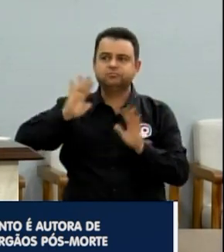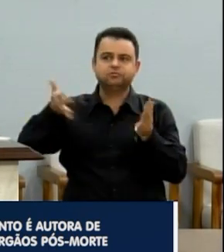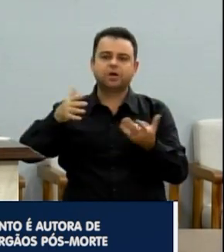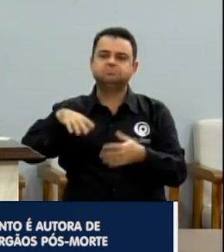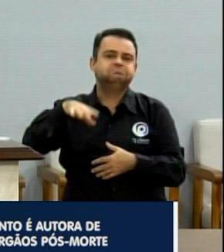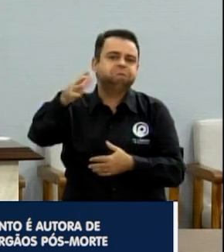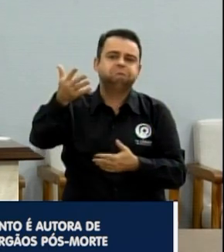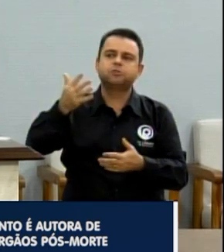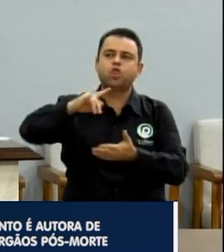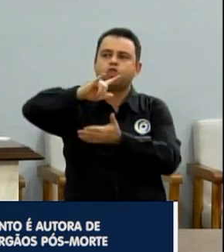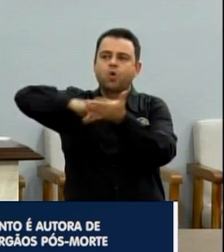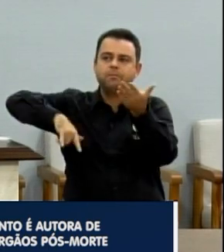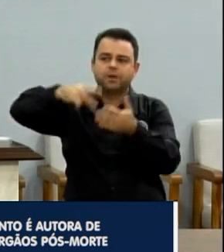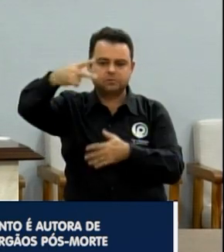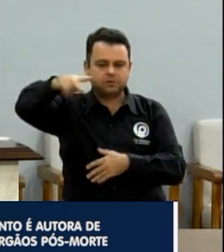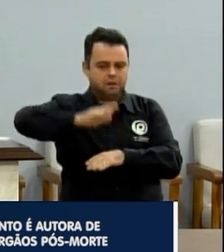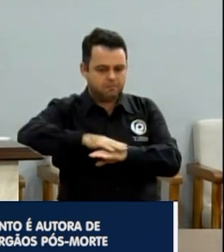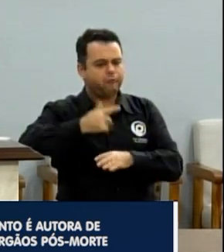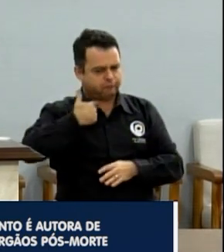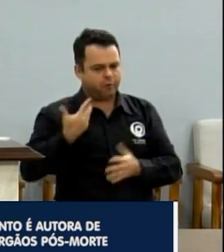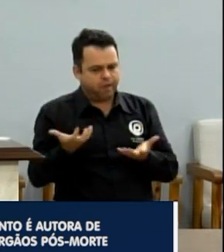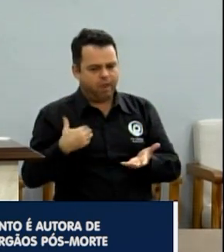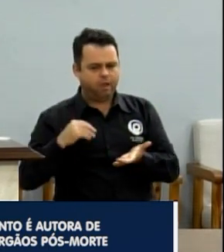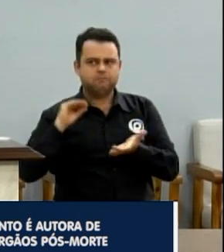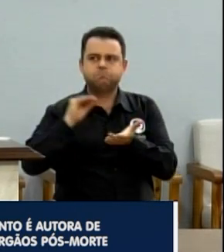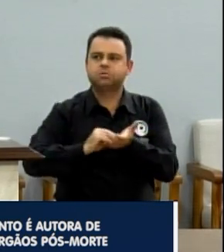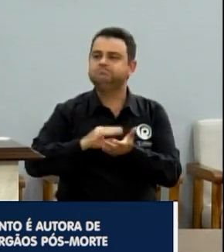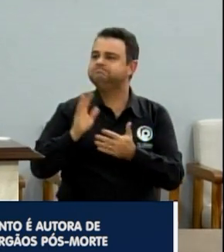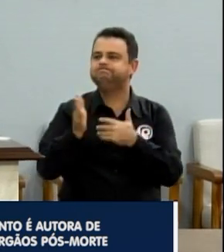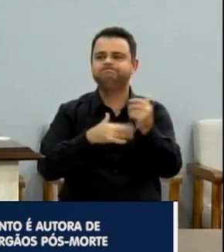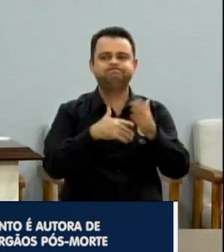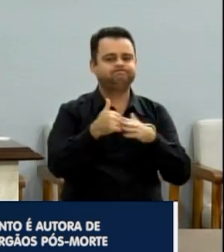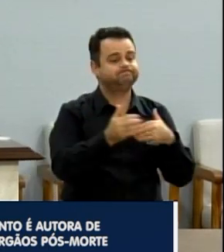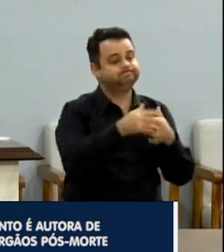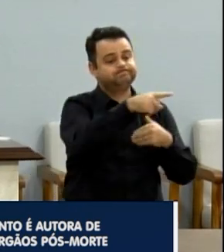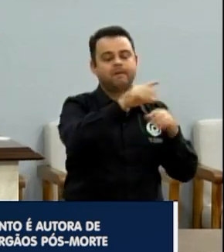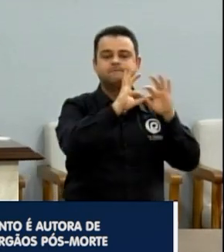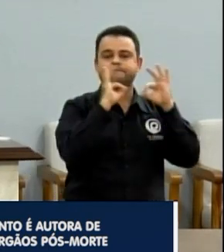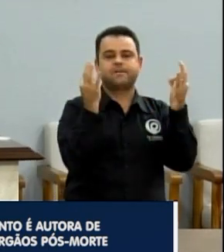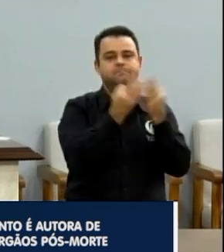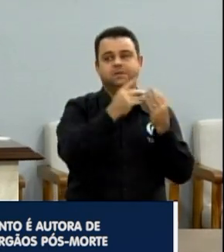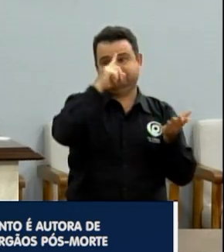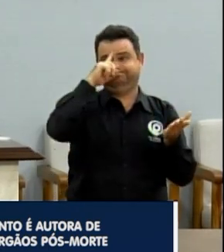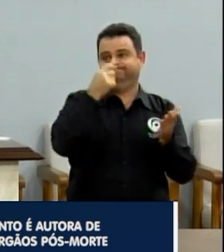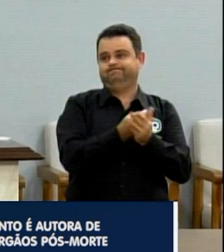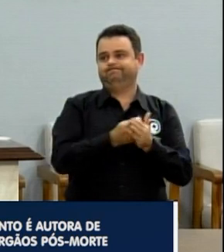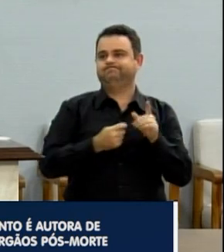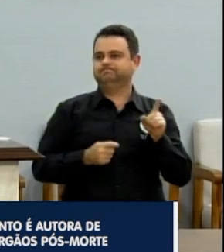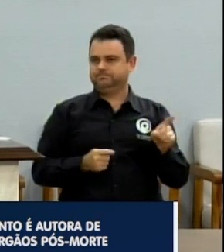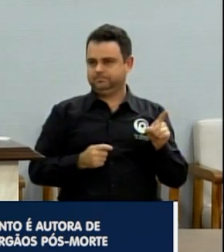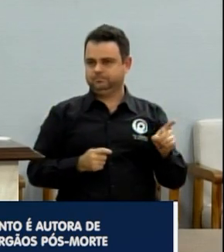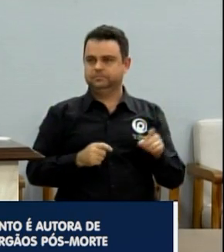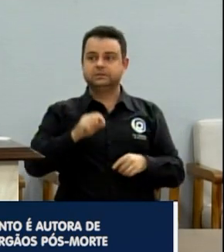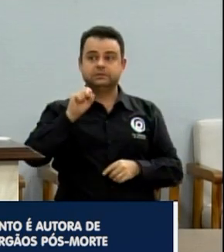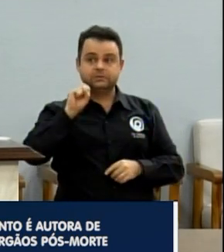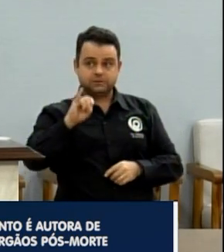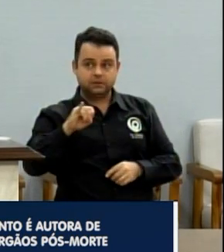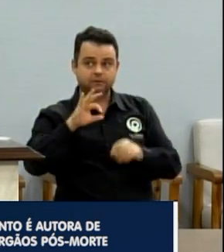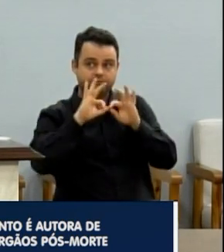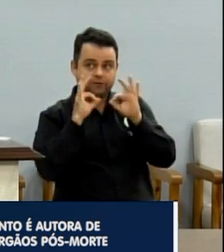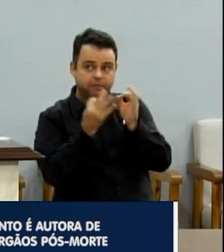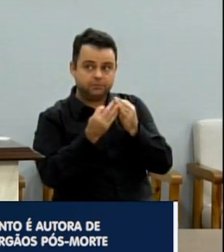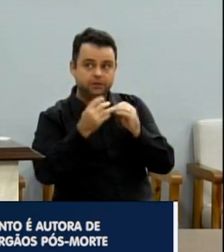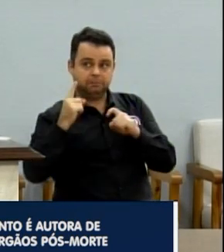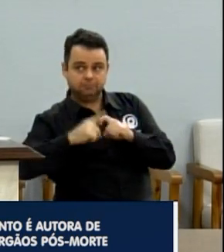qualquer documento manifestando essa sua vontade em vida. E fato é que, quando a família é consultada sobre a doação